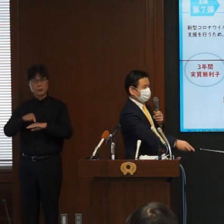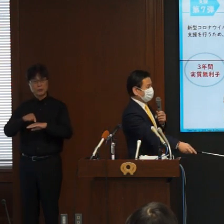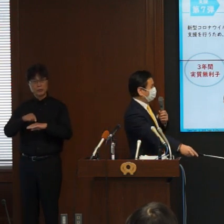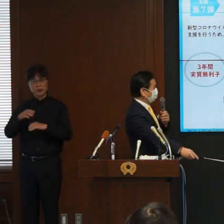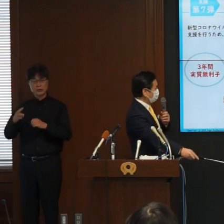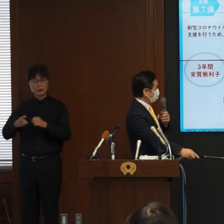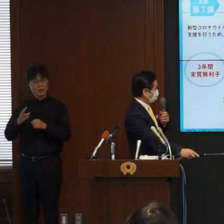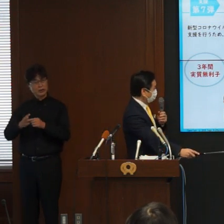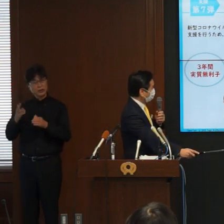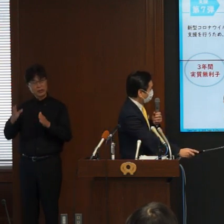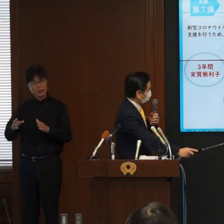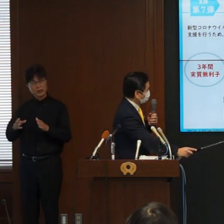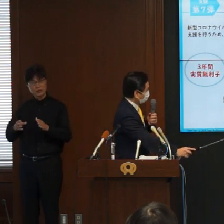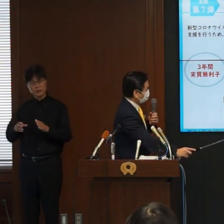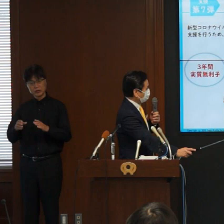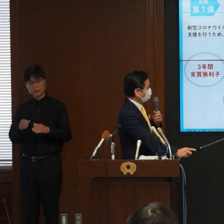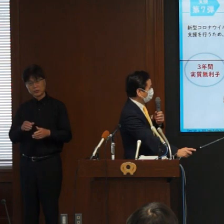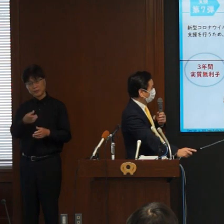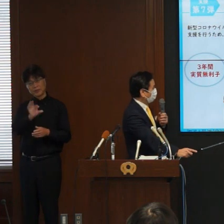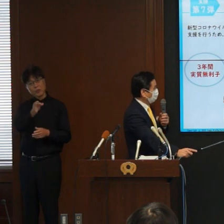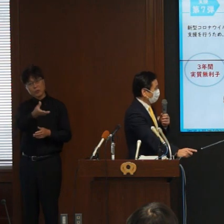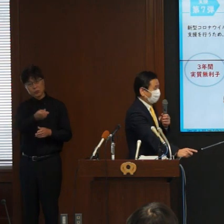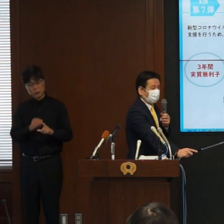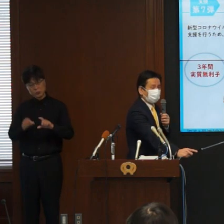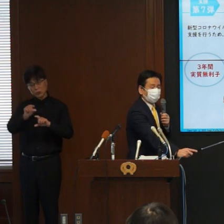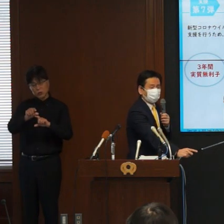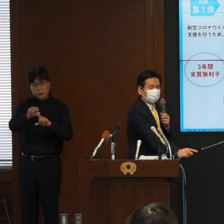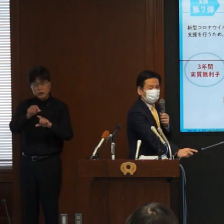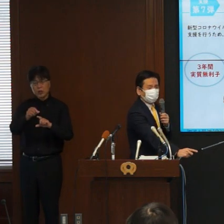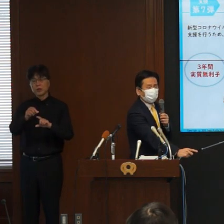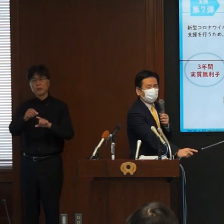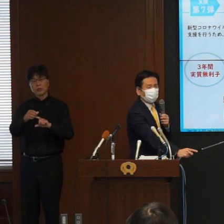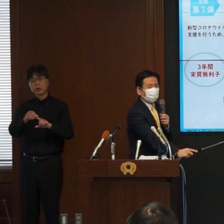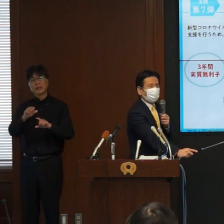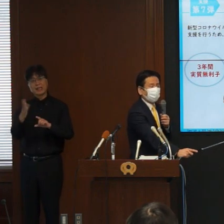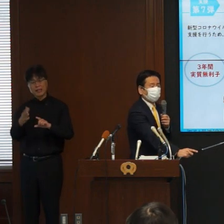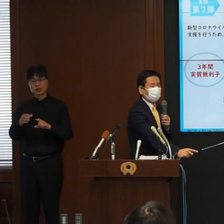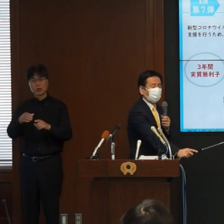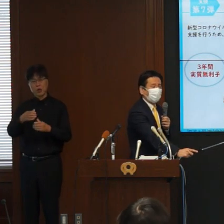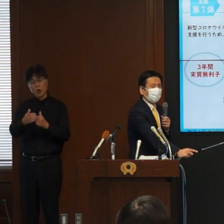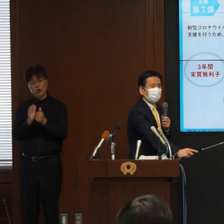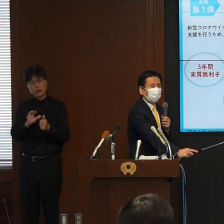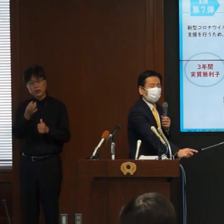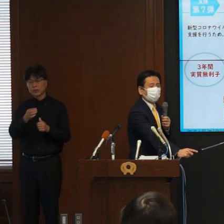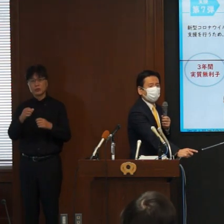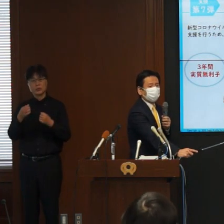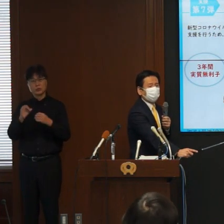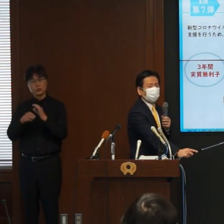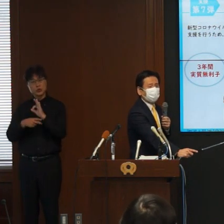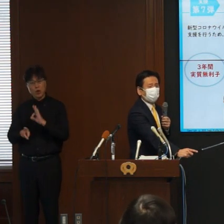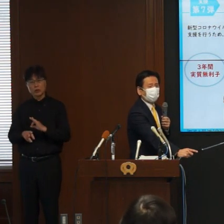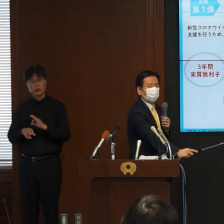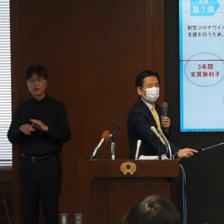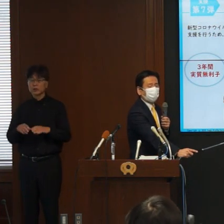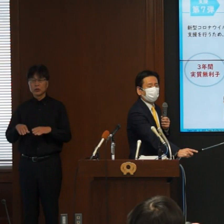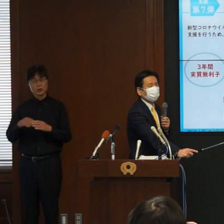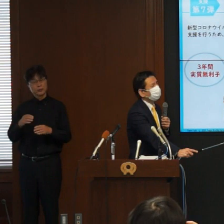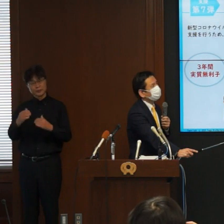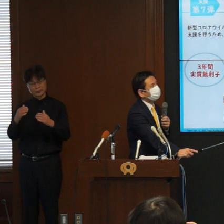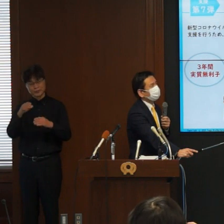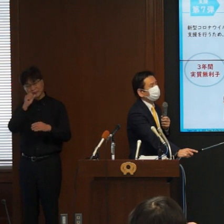3年間実質無利子で保証料ゼロというものも、非常にその評判が良くて、400億以上